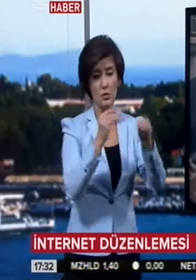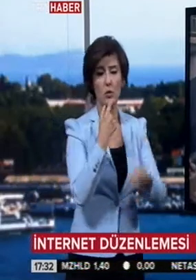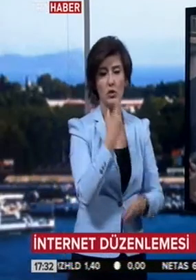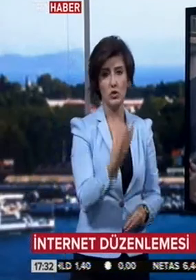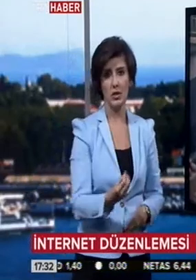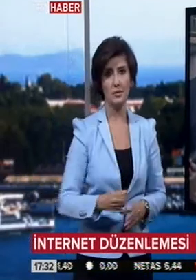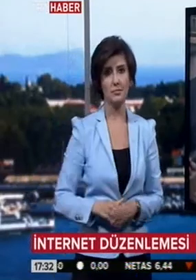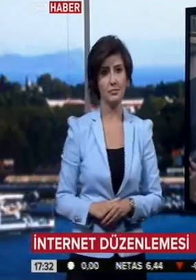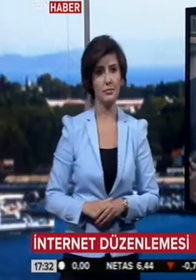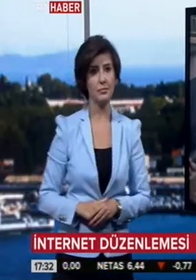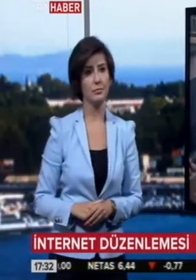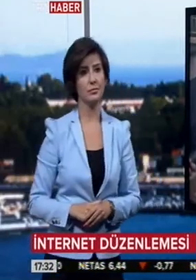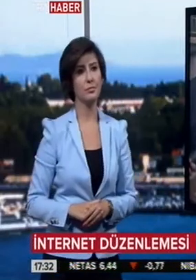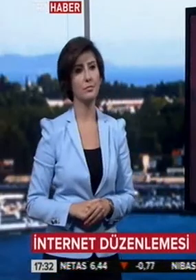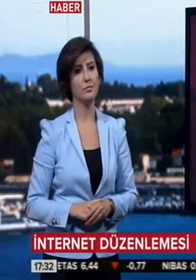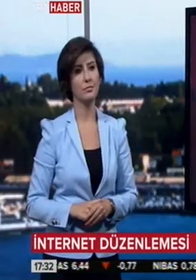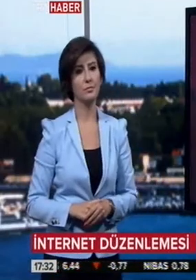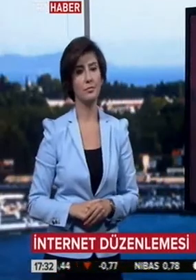Mahkemesi'ne taşıyacak.